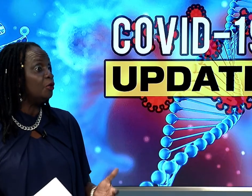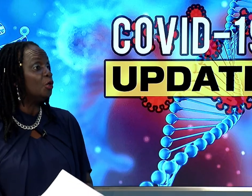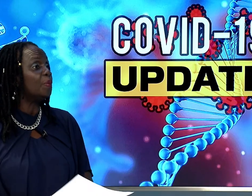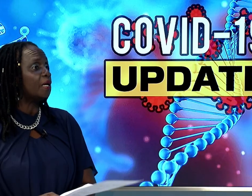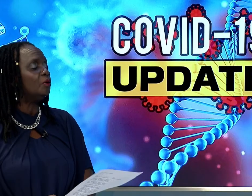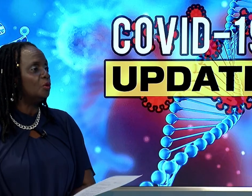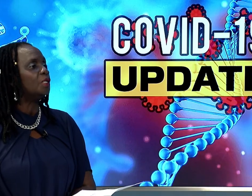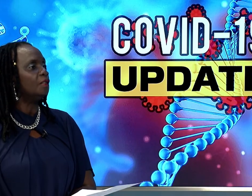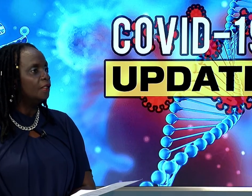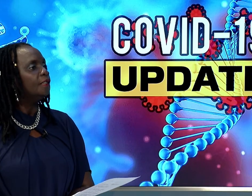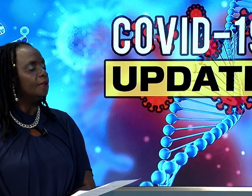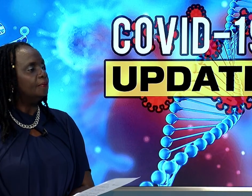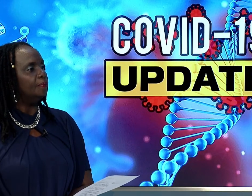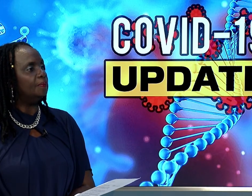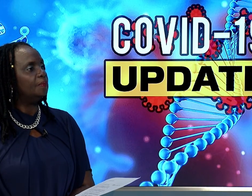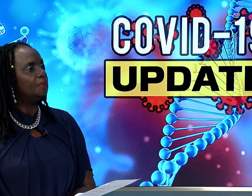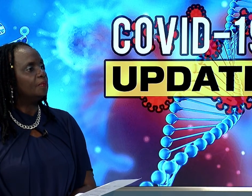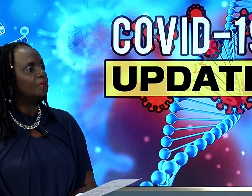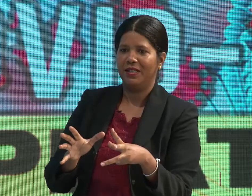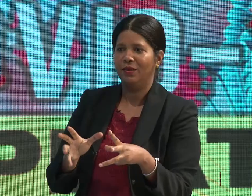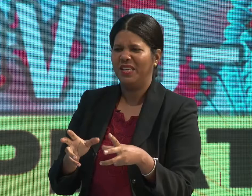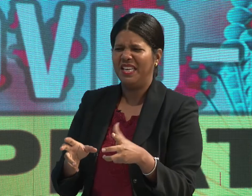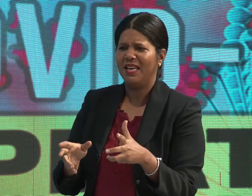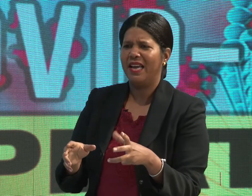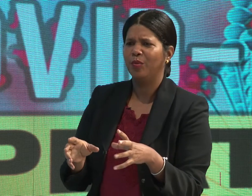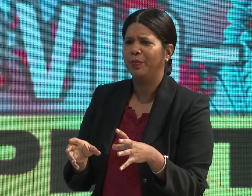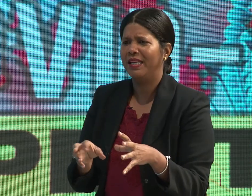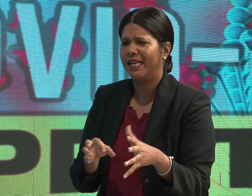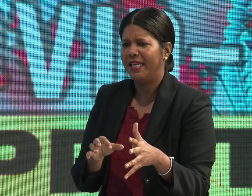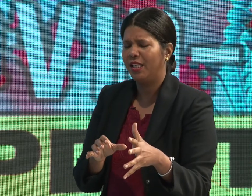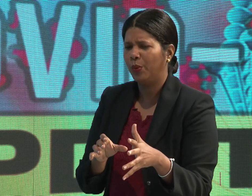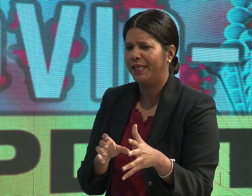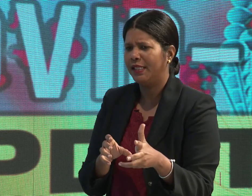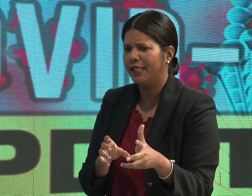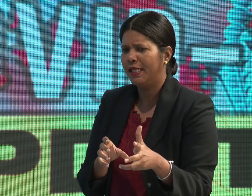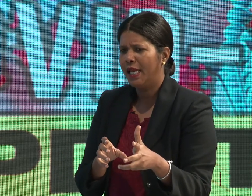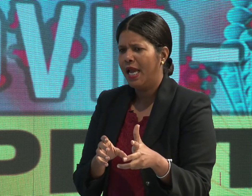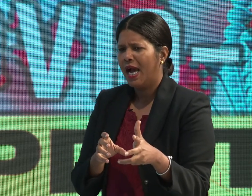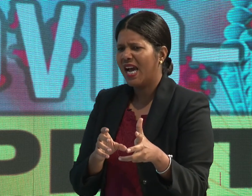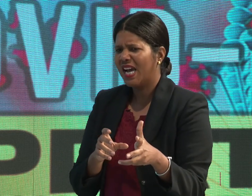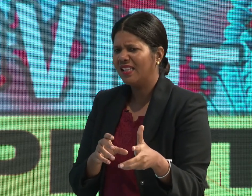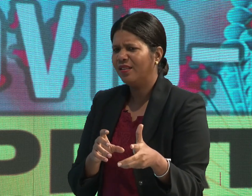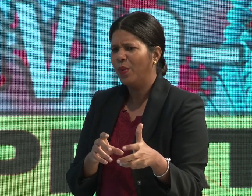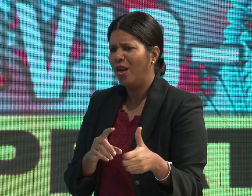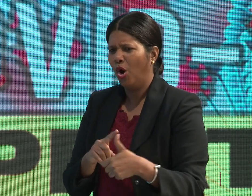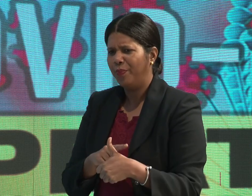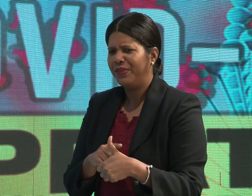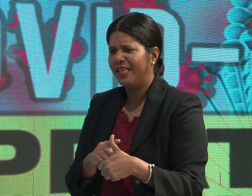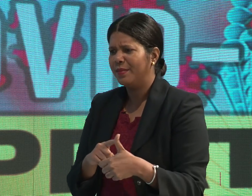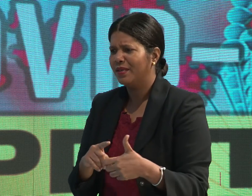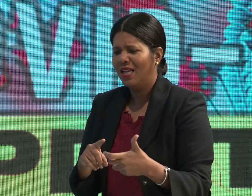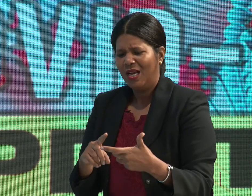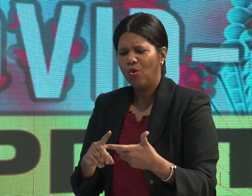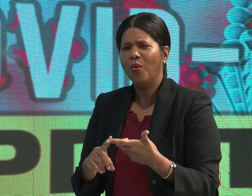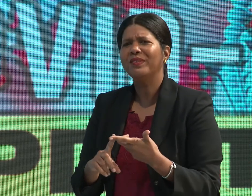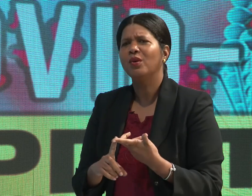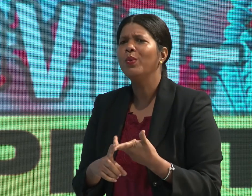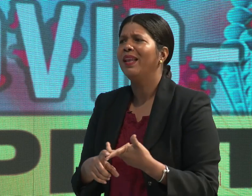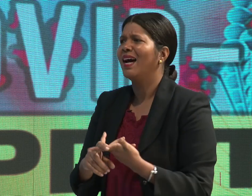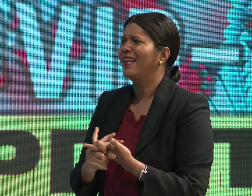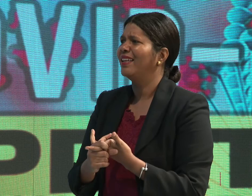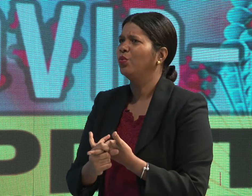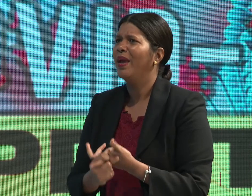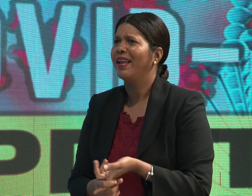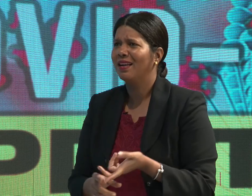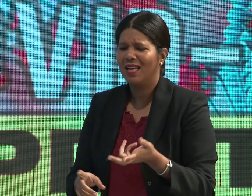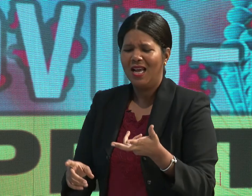Had men die hulp Nodig? In het begin was men nog even van, oké, ik moet bellen naar 1, 2, 3. Gaan ze wel opnemen? Komen ze